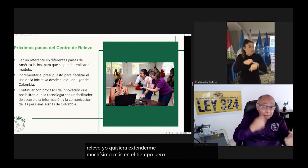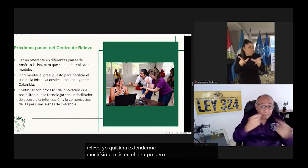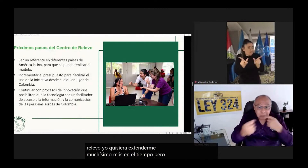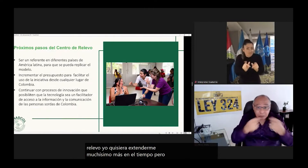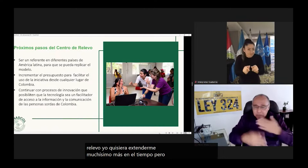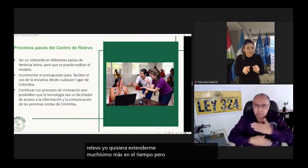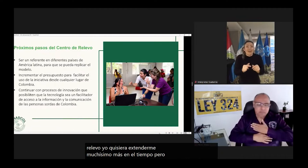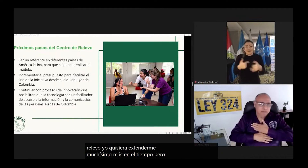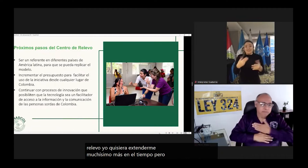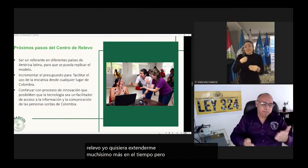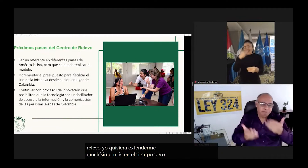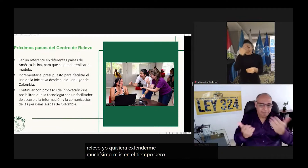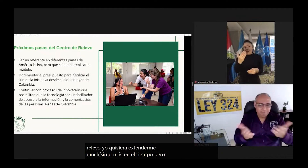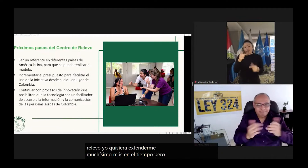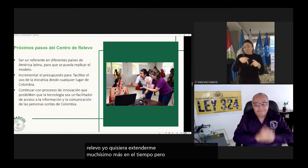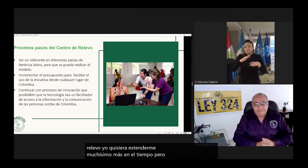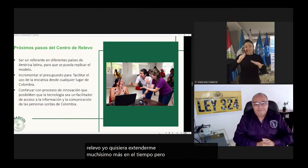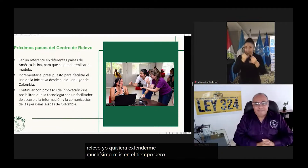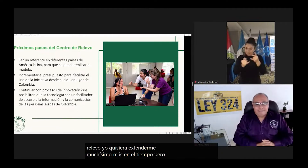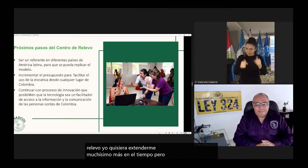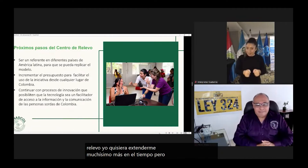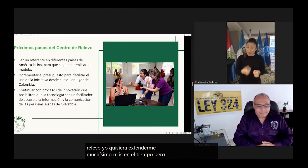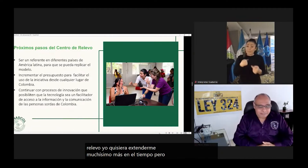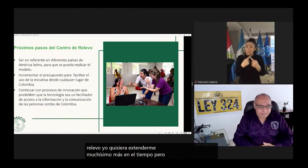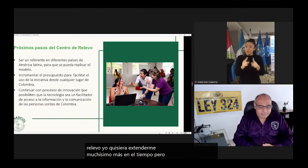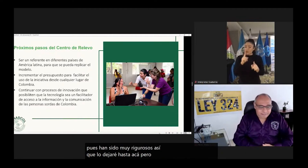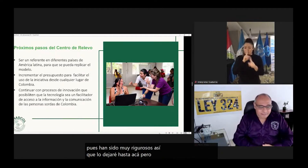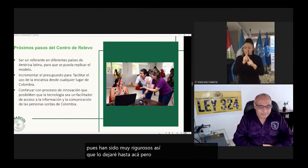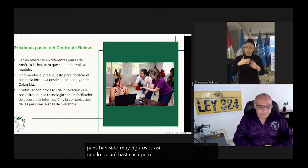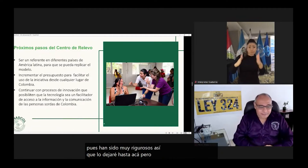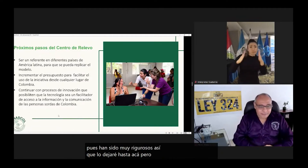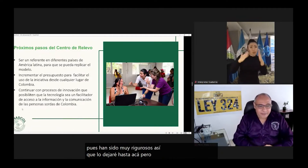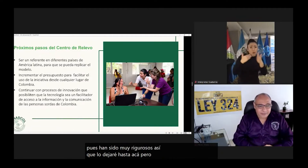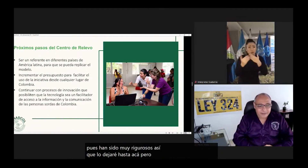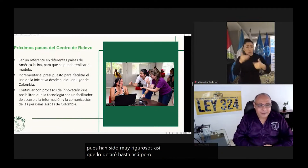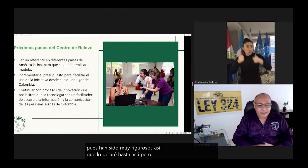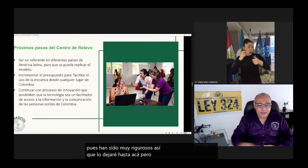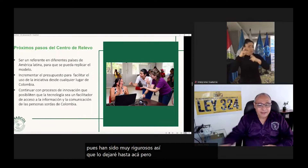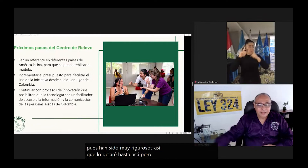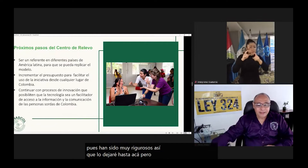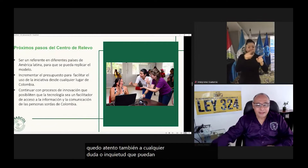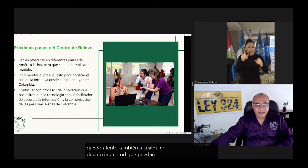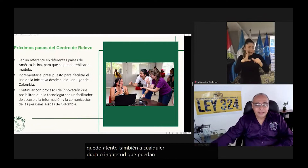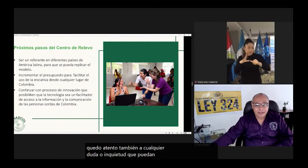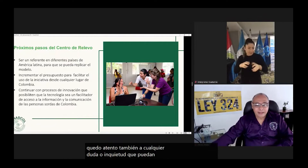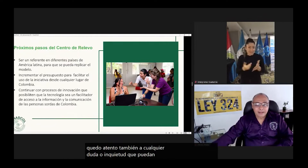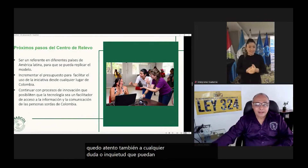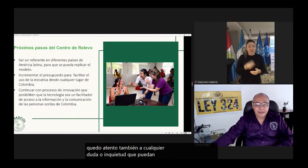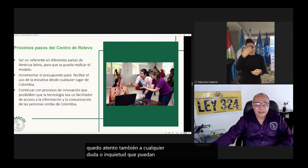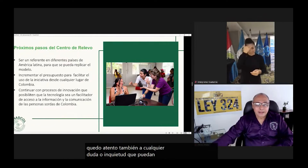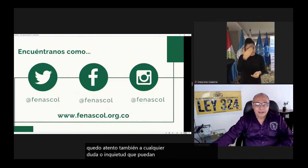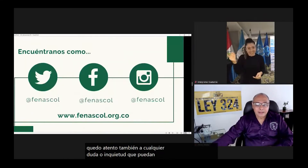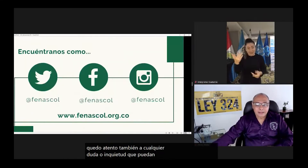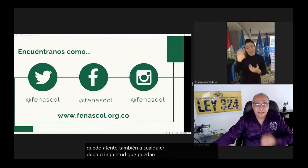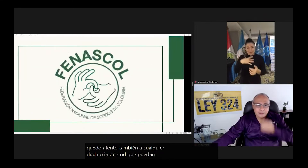que lo dejaré hasta acá, pero quedo atento también a cualquier duda o inquietud que puedan presentar al respecto. Muchísimas gracias por la